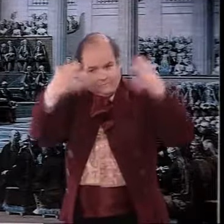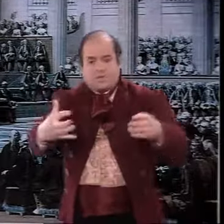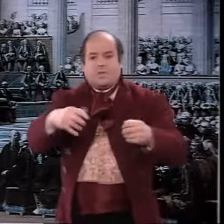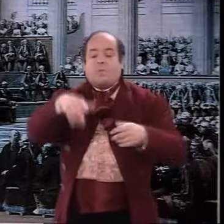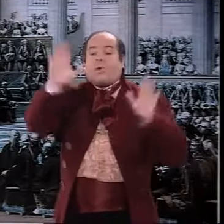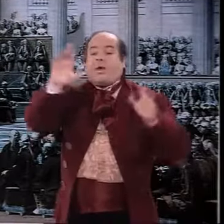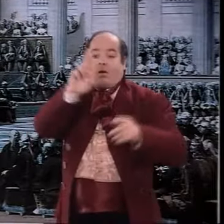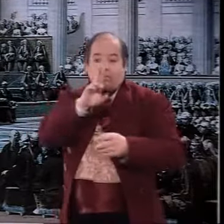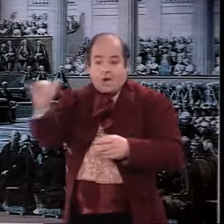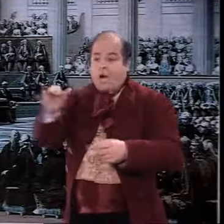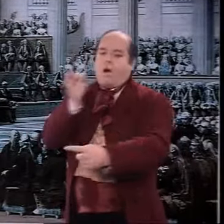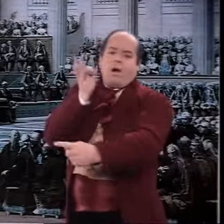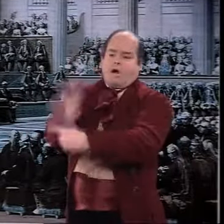Ils veulent le vote par tête.